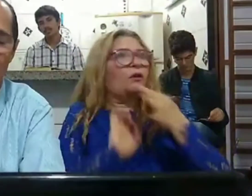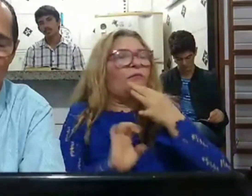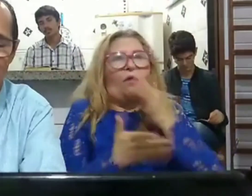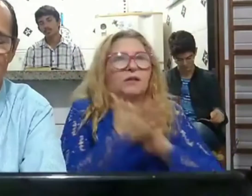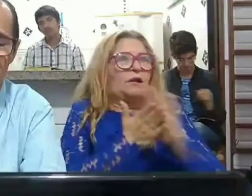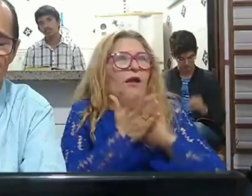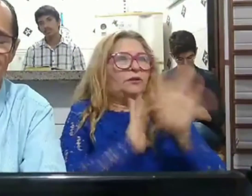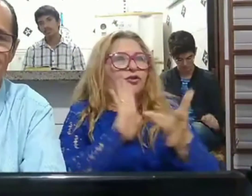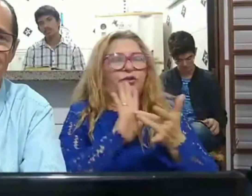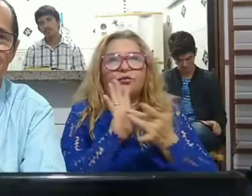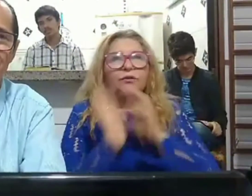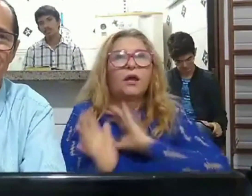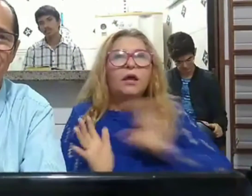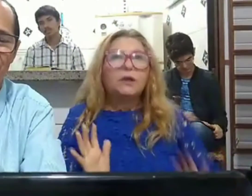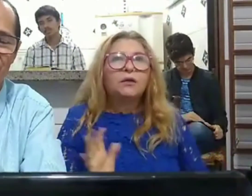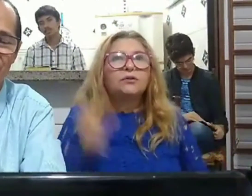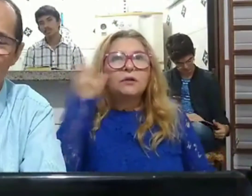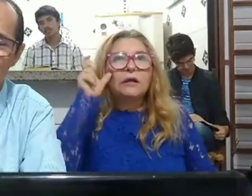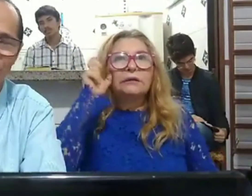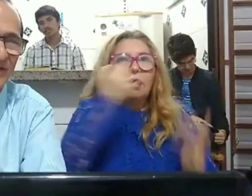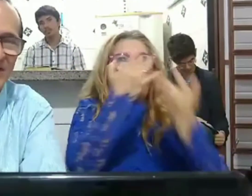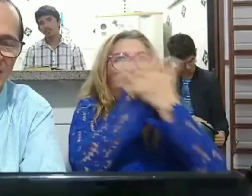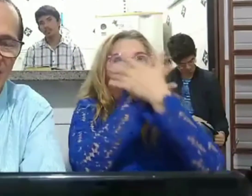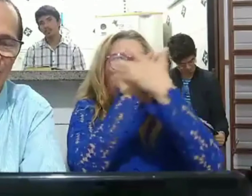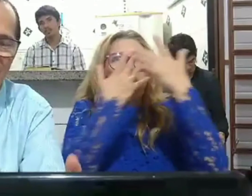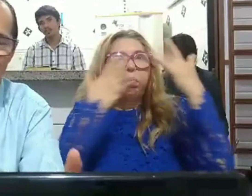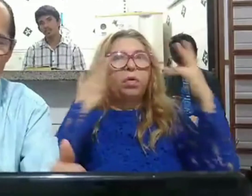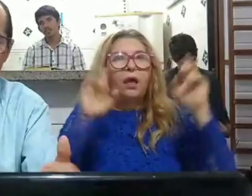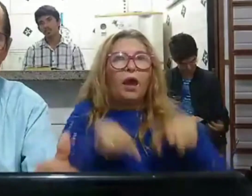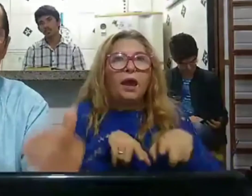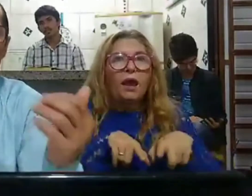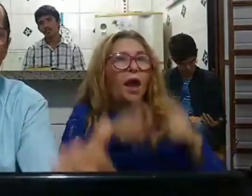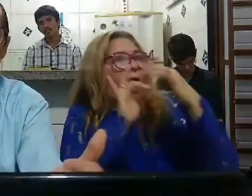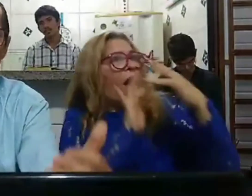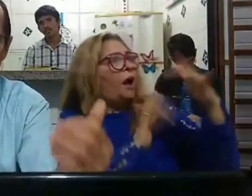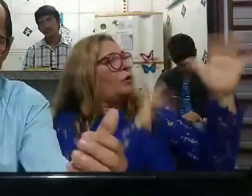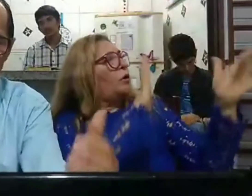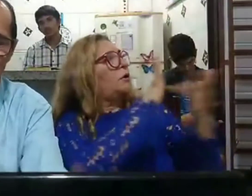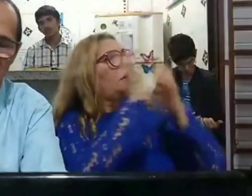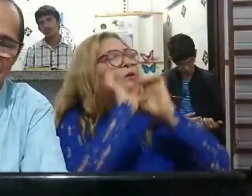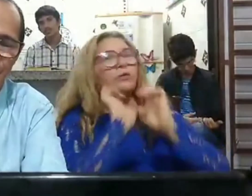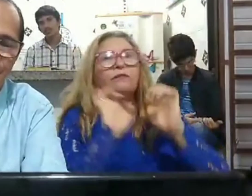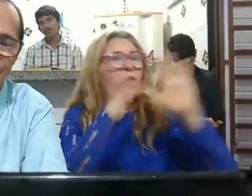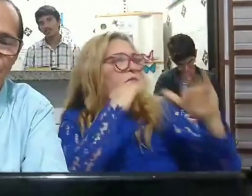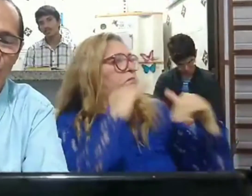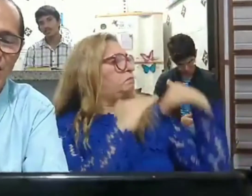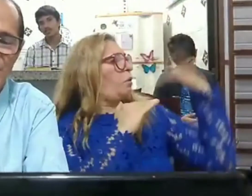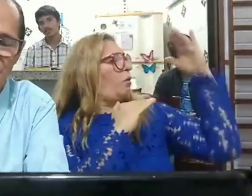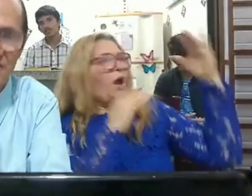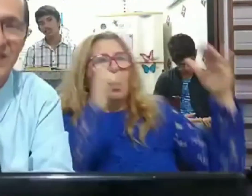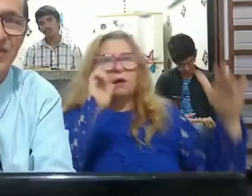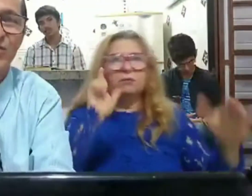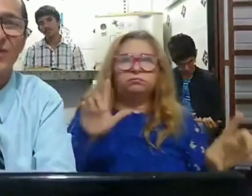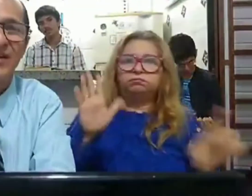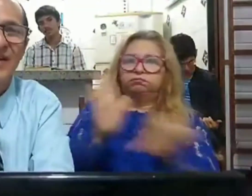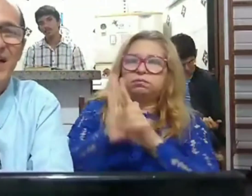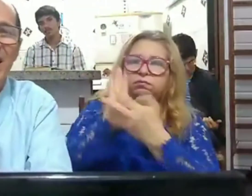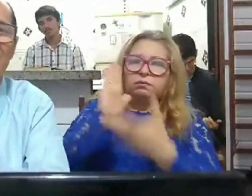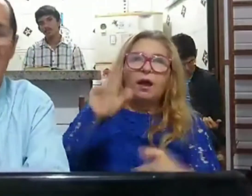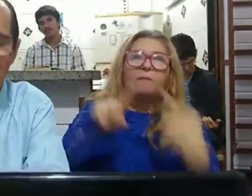da glória de Cristo. A glória do Evangelho, ela excede a glória da lei, porque Jesus